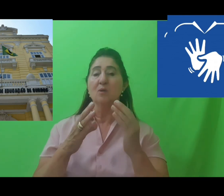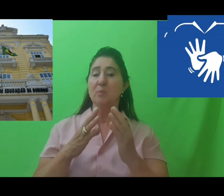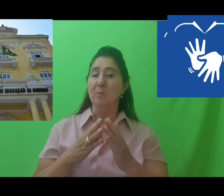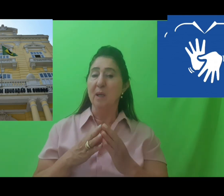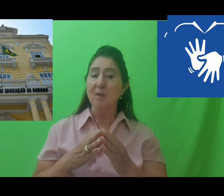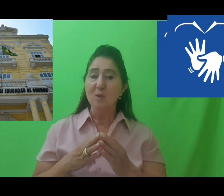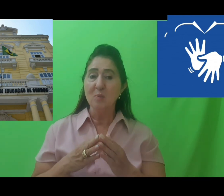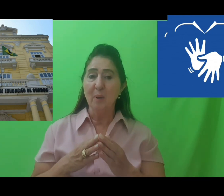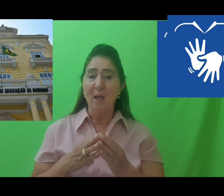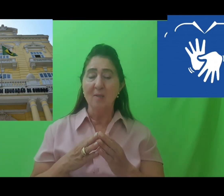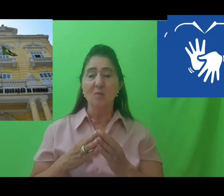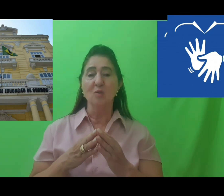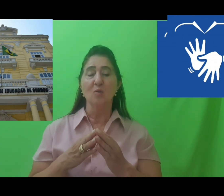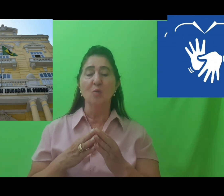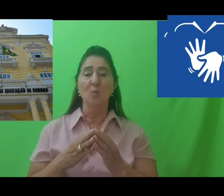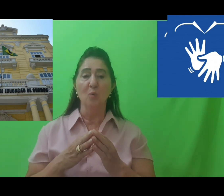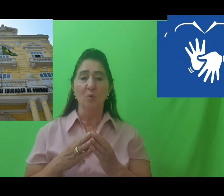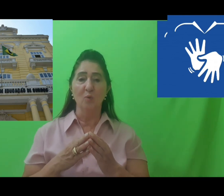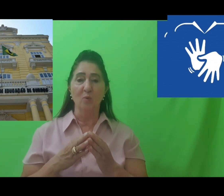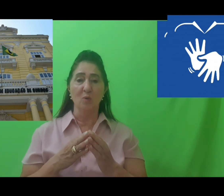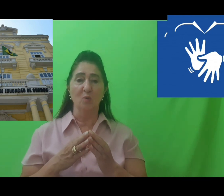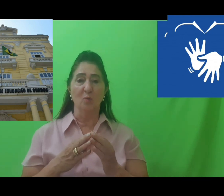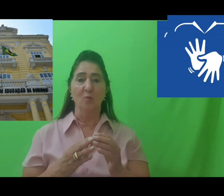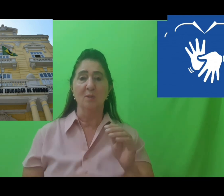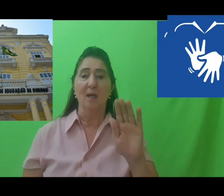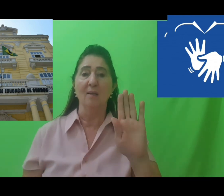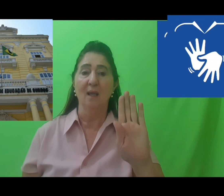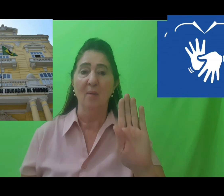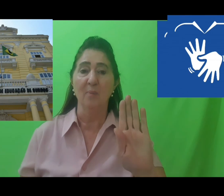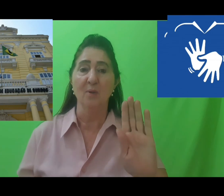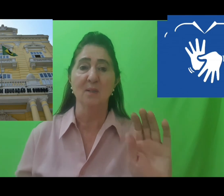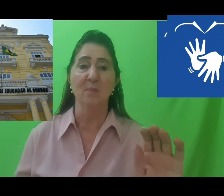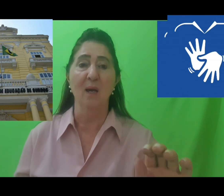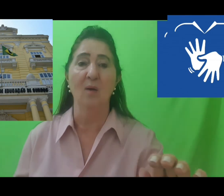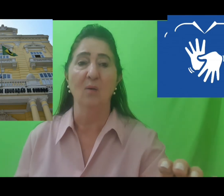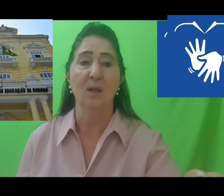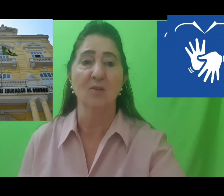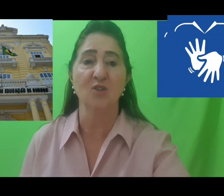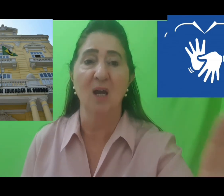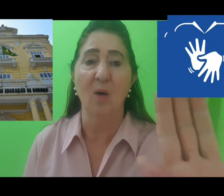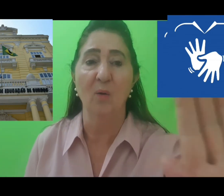primeiros passos no mundo dos surdos. Até a próxima aula. Tchau!